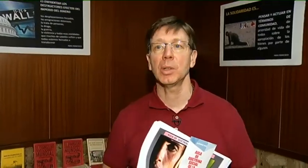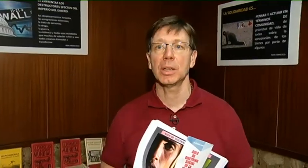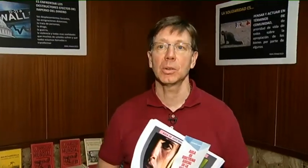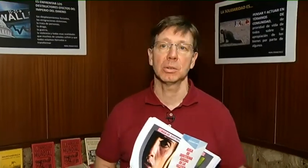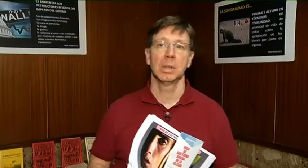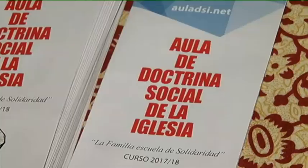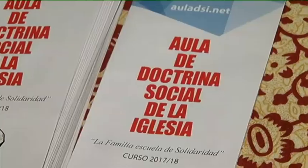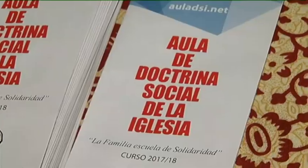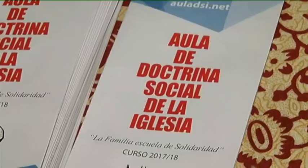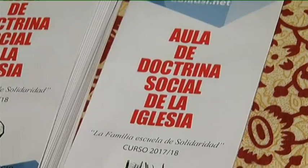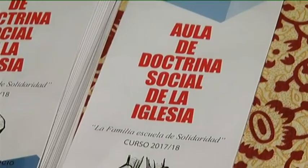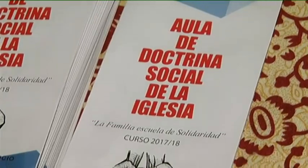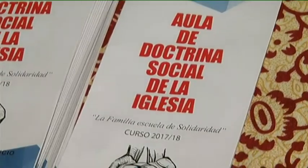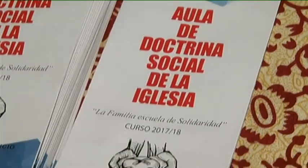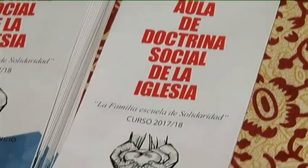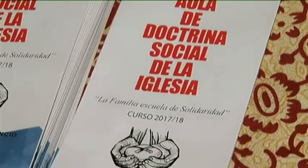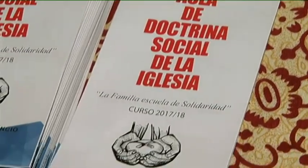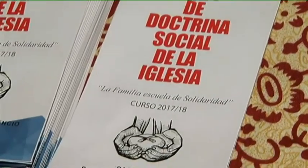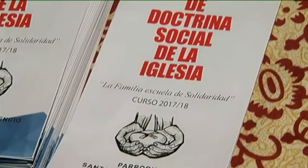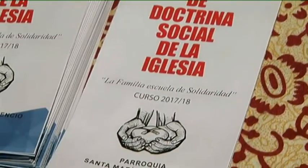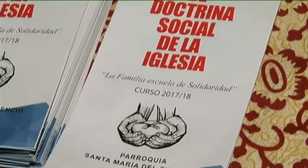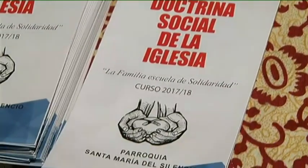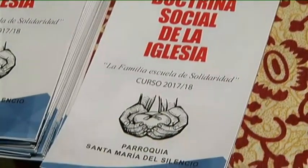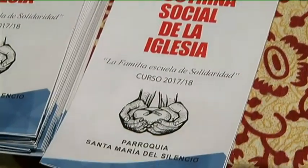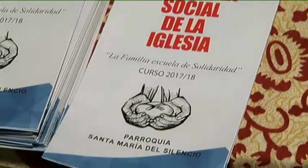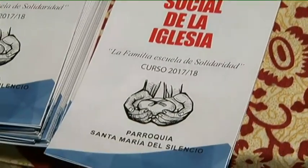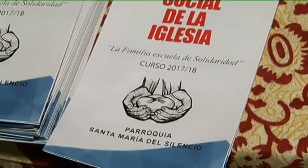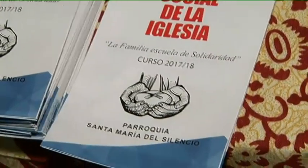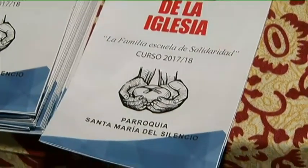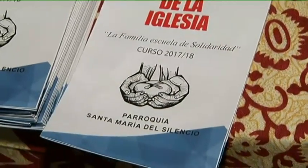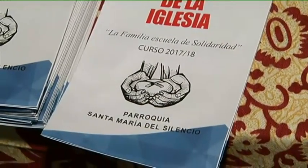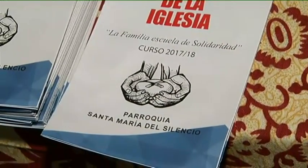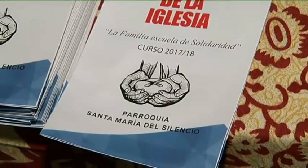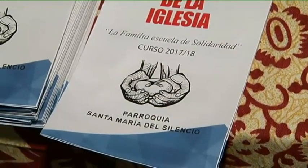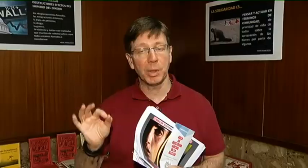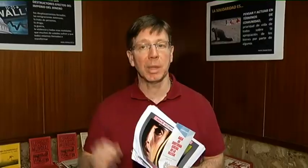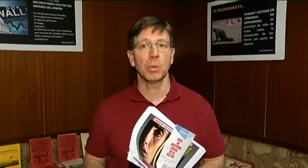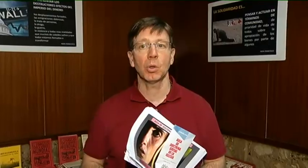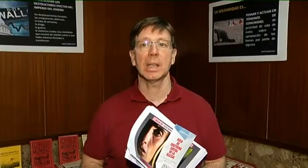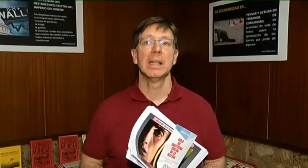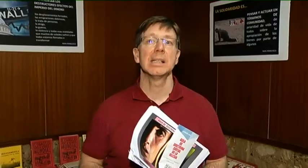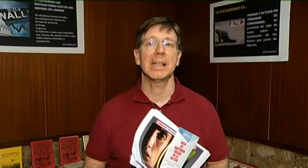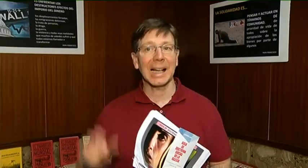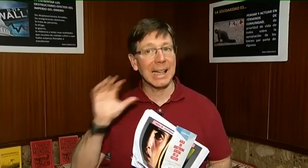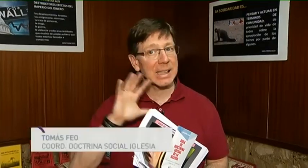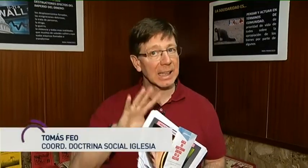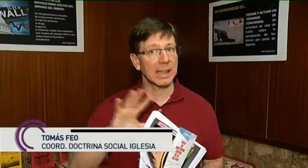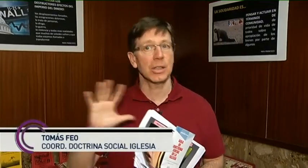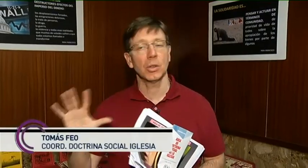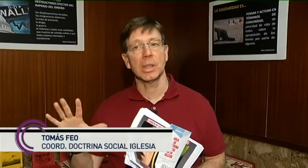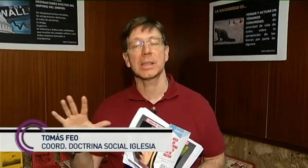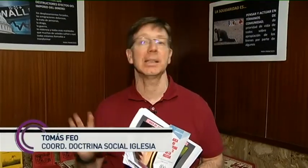como proyecto tema fundamental, que es la familia como escuela de solidaridad. Un primer bloque sería